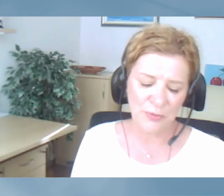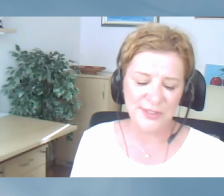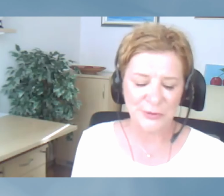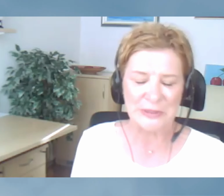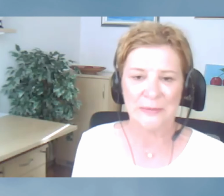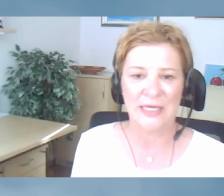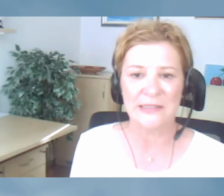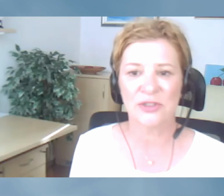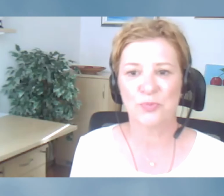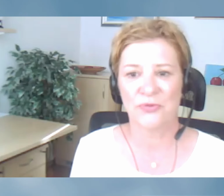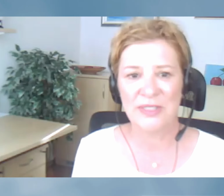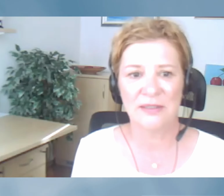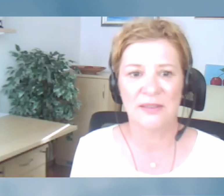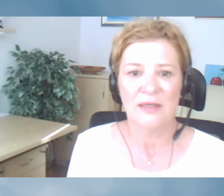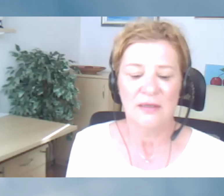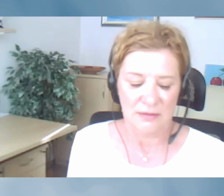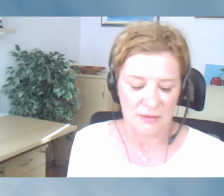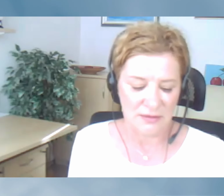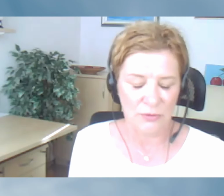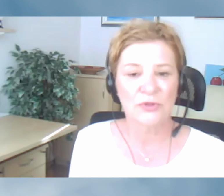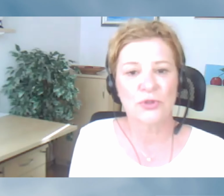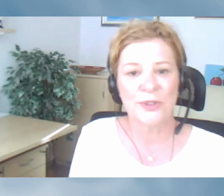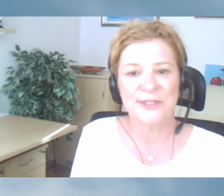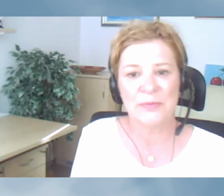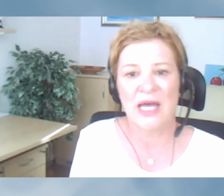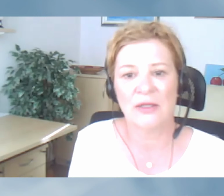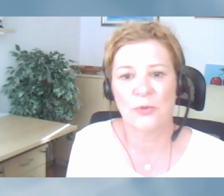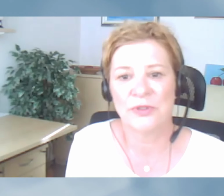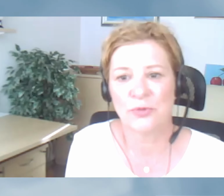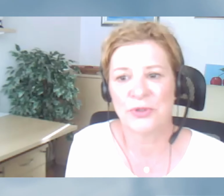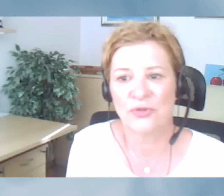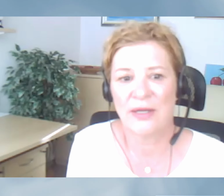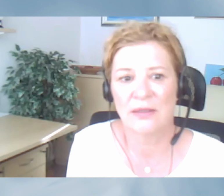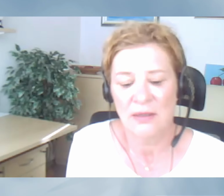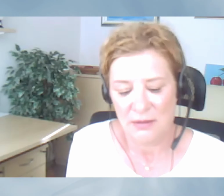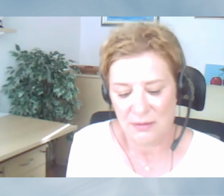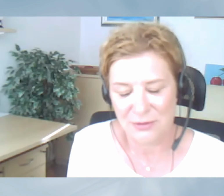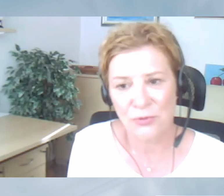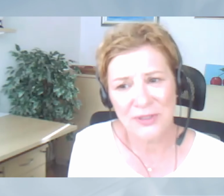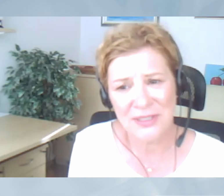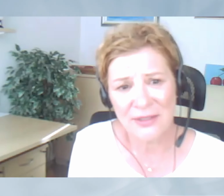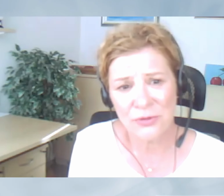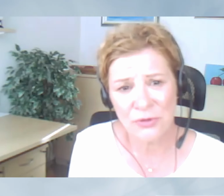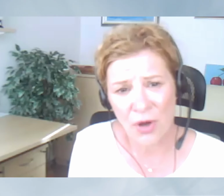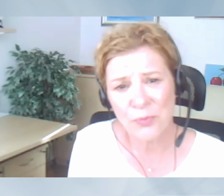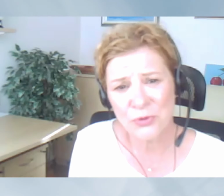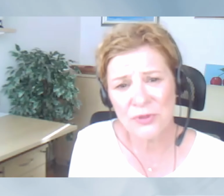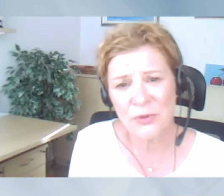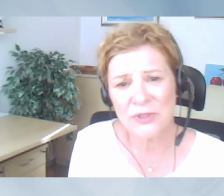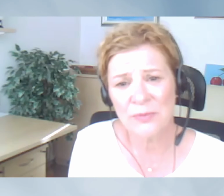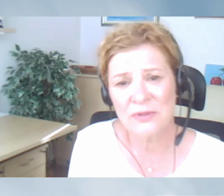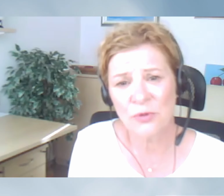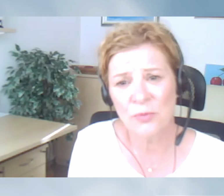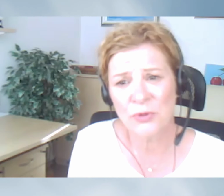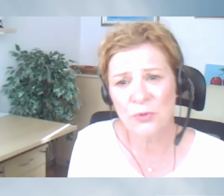Vprašanje, ki je povezano s tem, kar ste že povedali, ker se udeležujete seminarjev in izobraževanj. So organizatorji dovolj pozorni